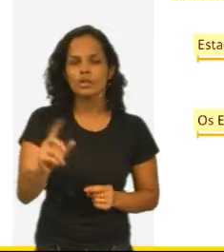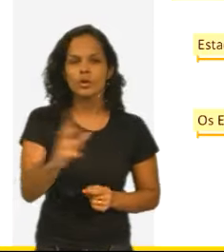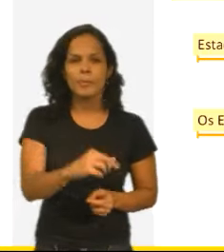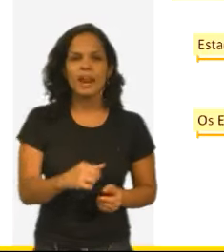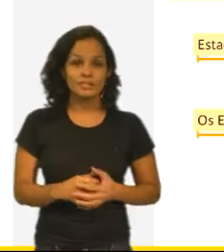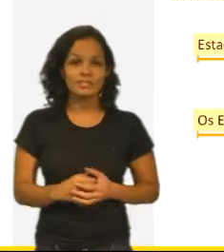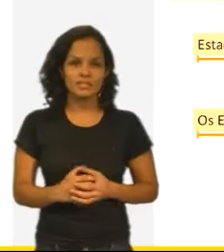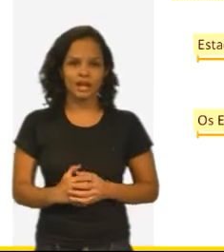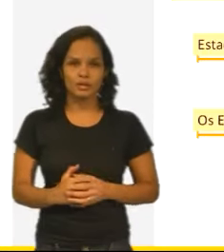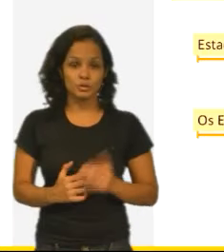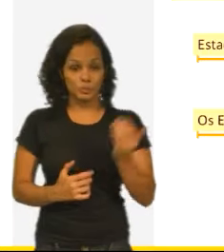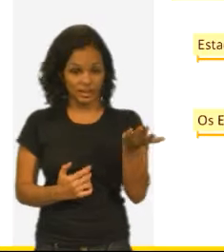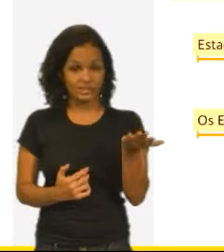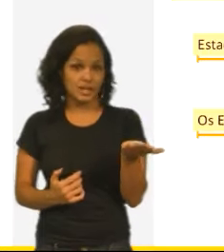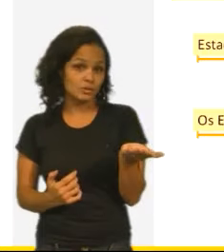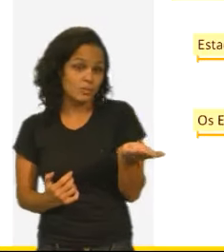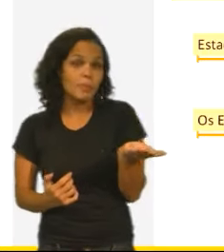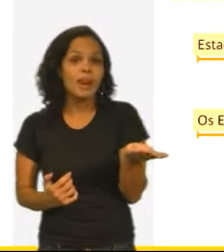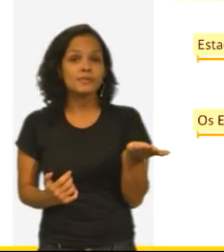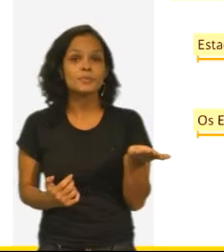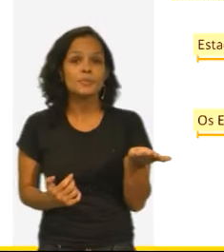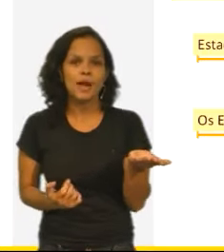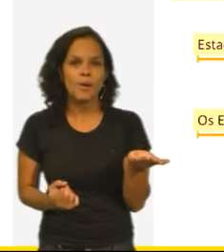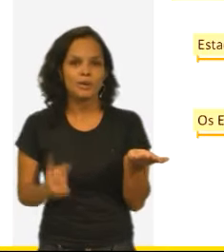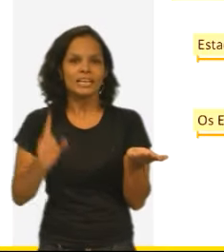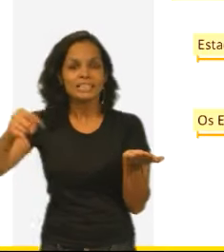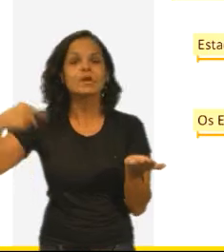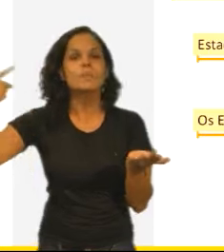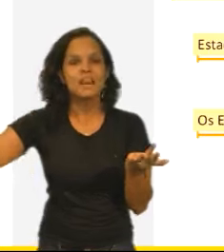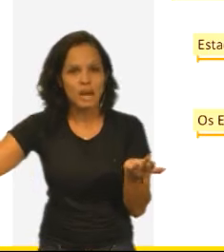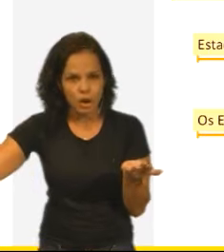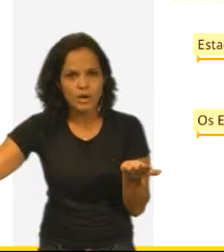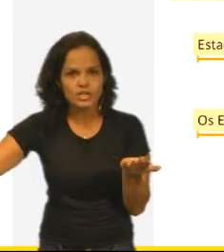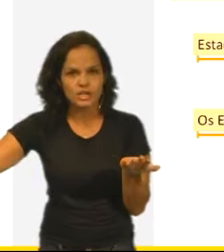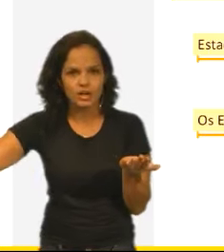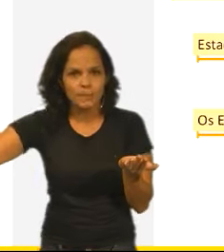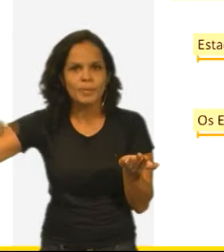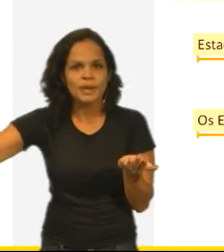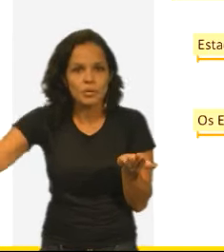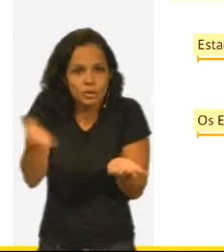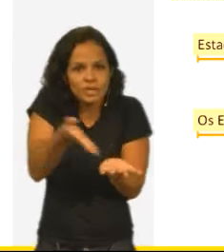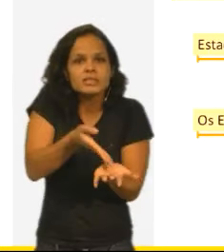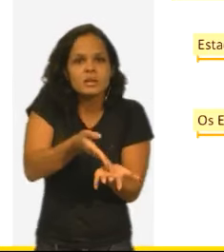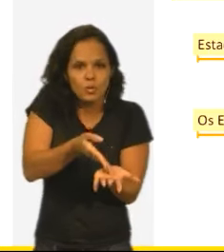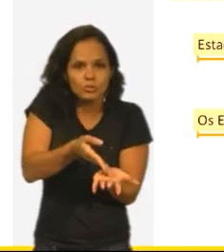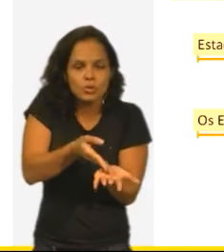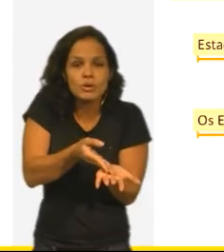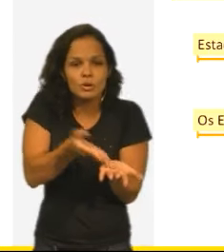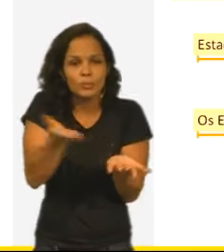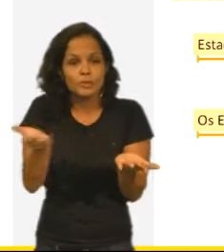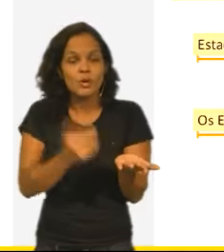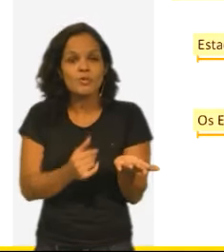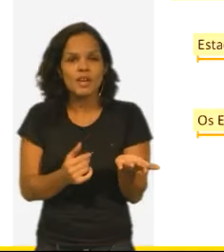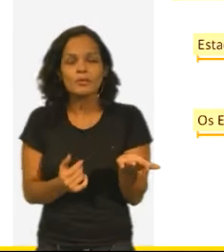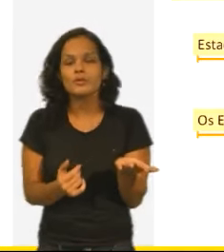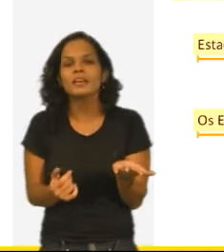com a palavra estados, porque estados é uma palavra plural. Então, pela lógica, pela concordância com o núcleo, o verbo não